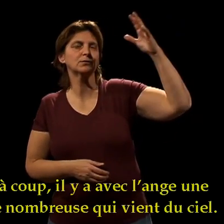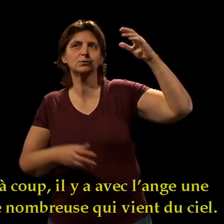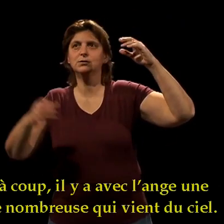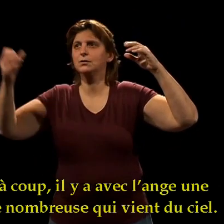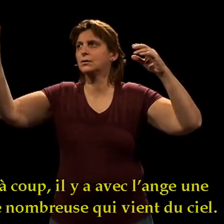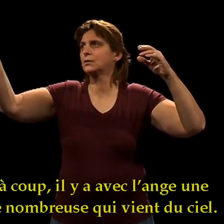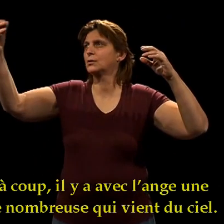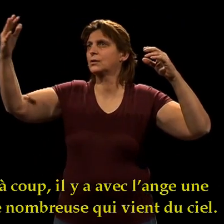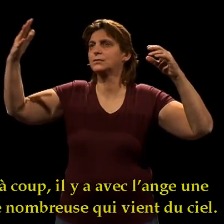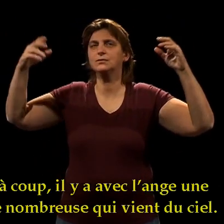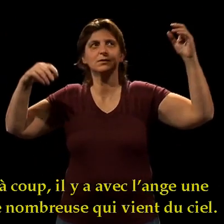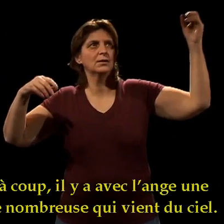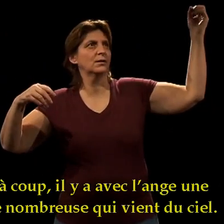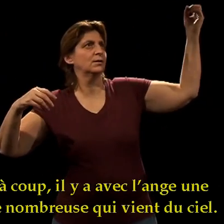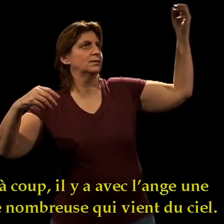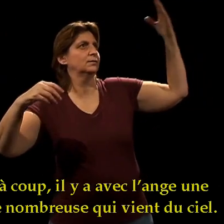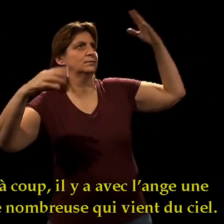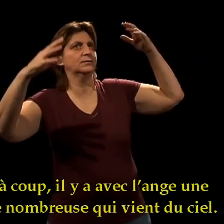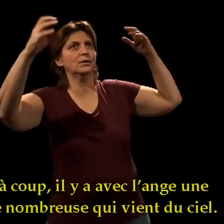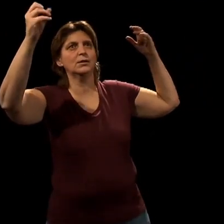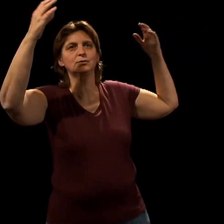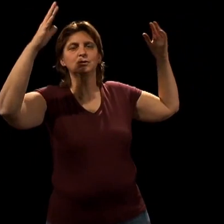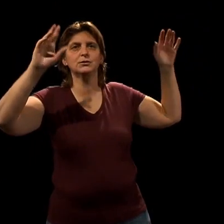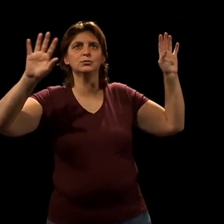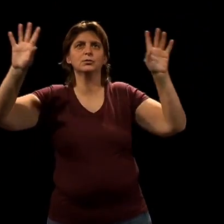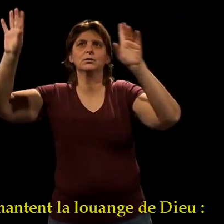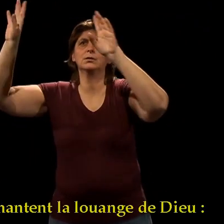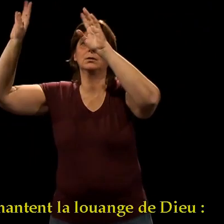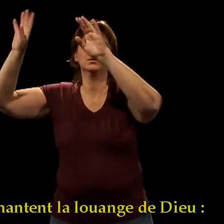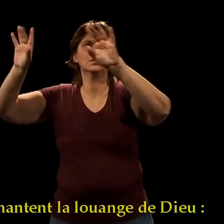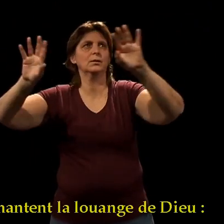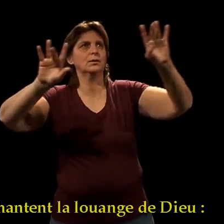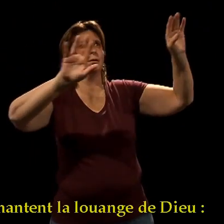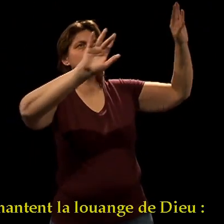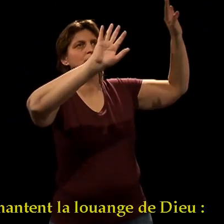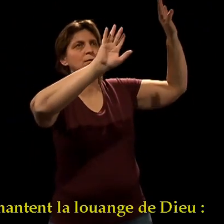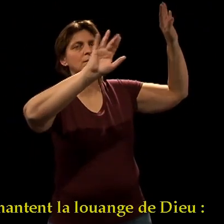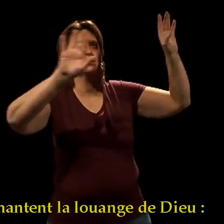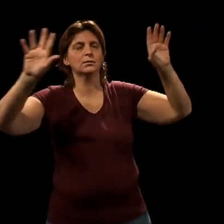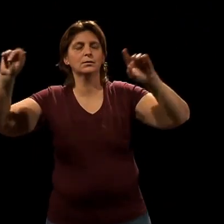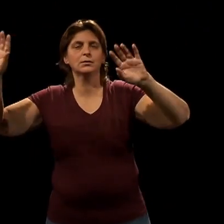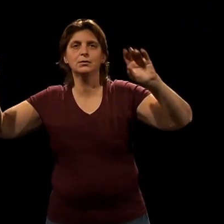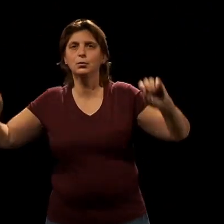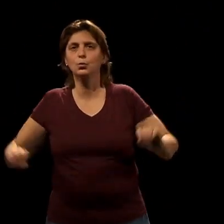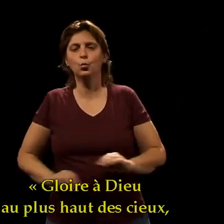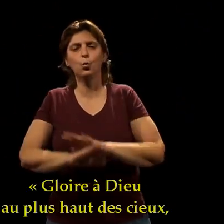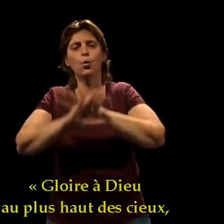Tout à coup, il y a avec l'ange une troupe nombreuse qui vient du ciel. Ils chantent la louange de Dieu.